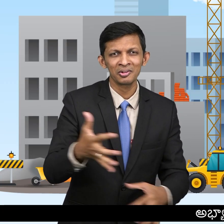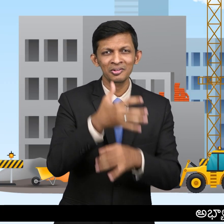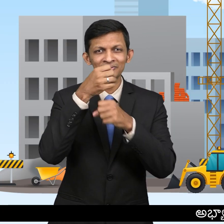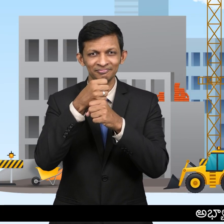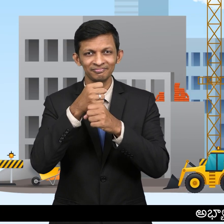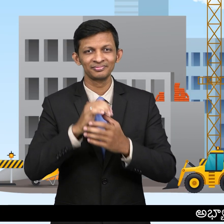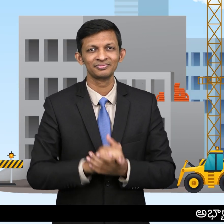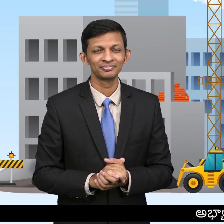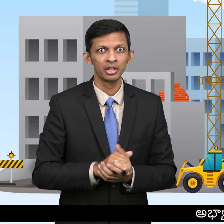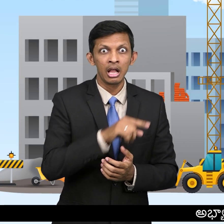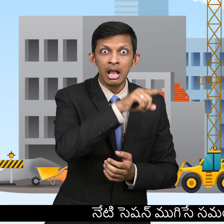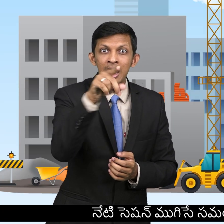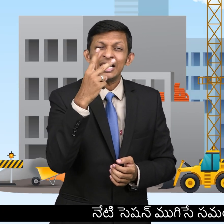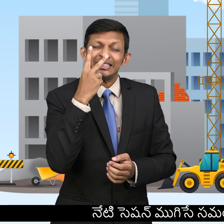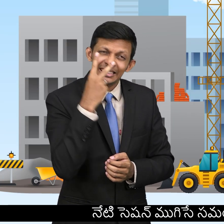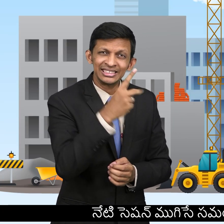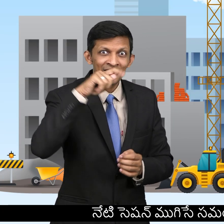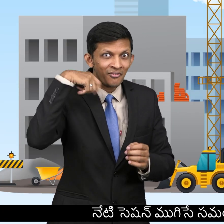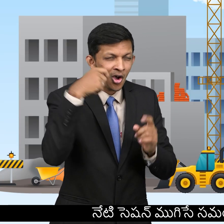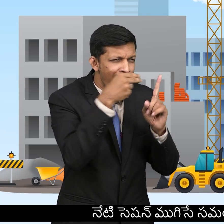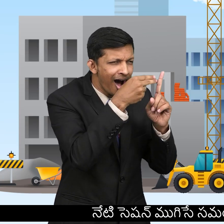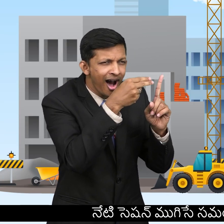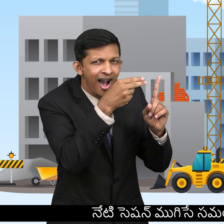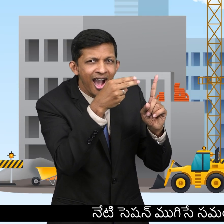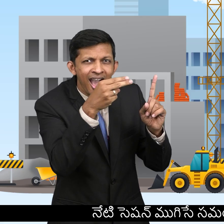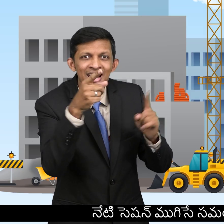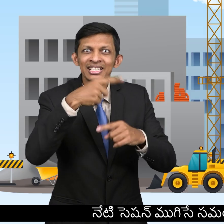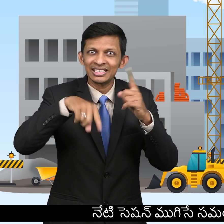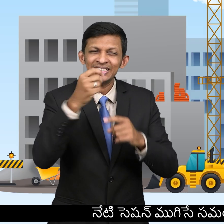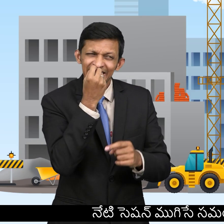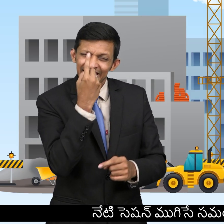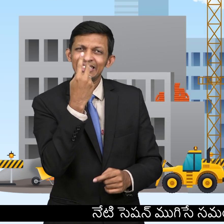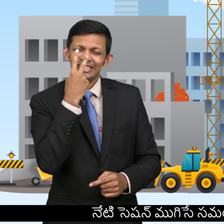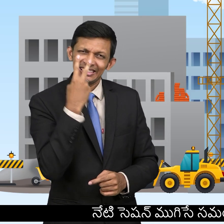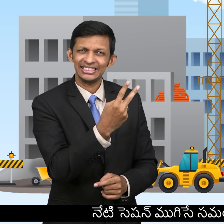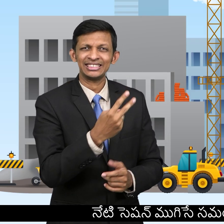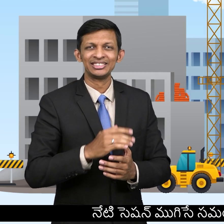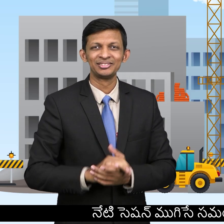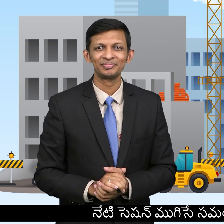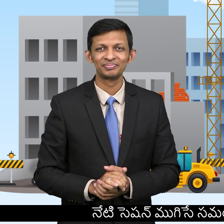అభ్యాస ఫలితాలు. ఈ సెషన్ ముగిసే సమయానికి మీరు వీటిని చేయగలరు.